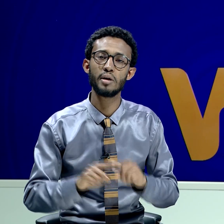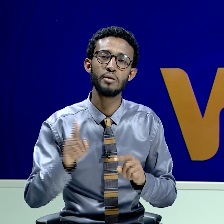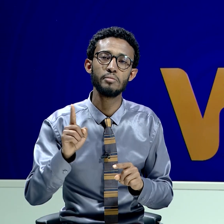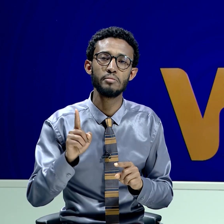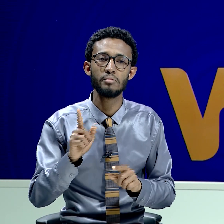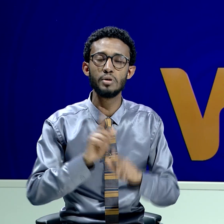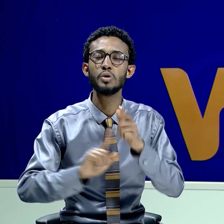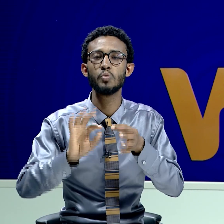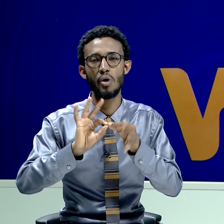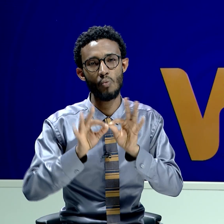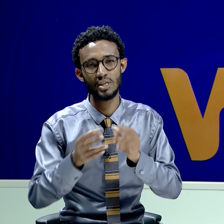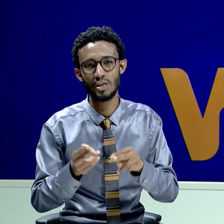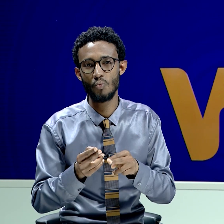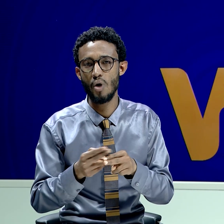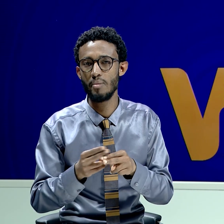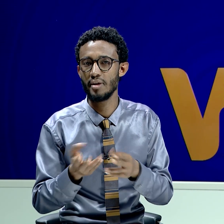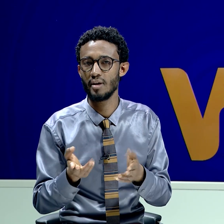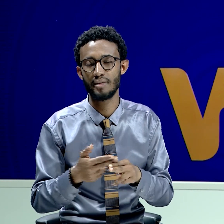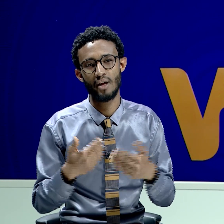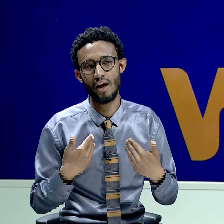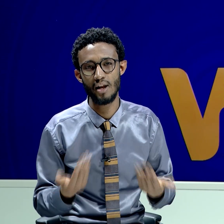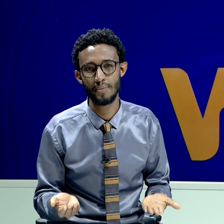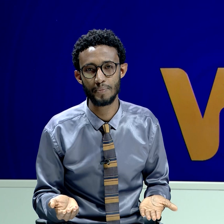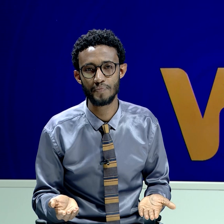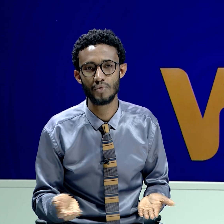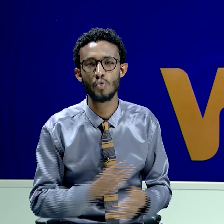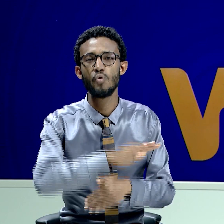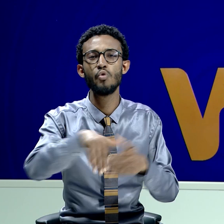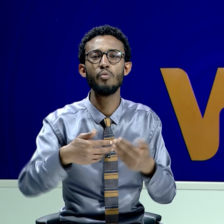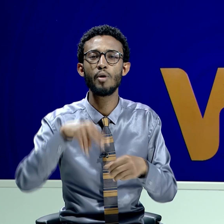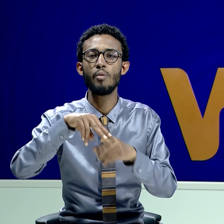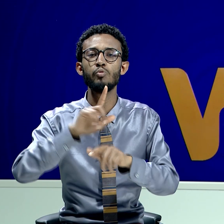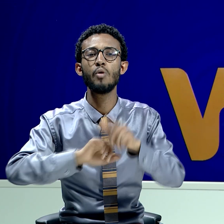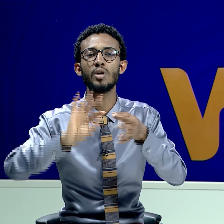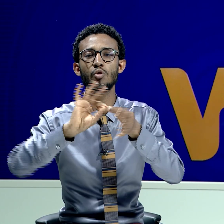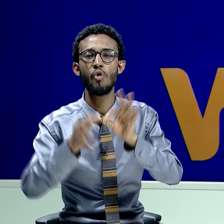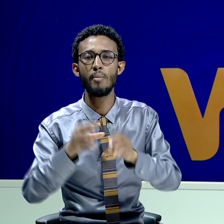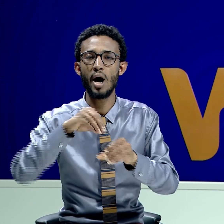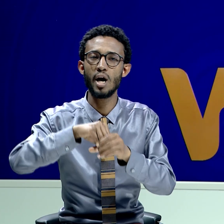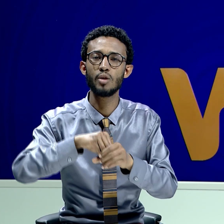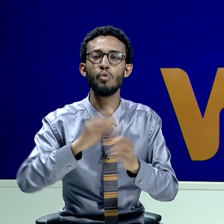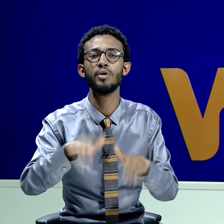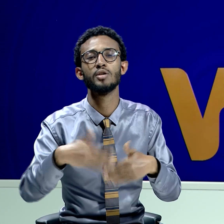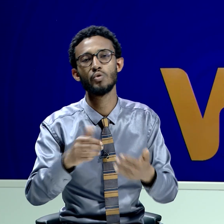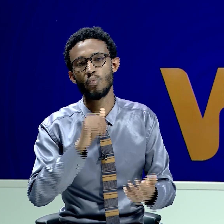ግን ንቁት ቋንቋ አስተርጓሚ እጥረት አለ። ሁሉም ተቆንጥ ቋንቋ አስተርጓሚ አካል ተግሙት እየሰጡ